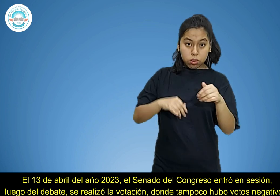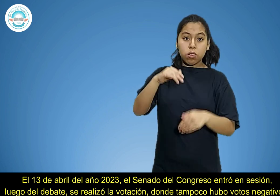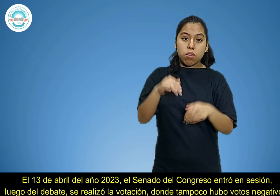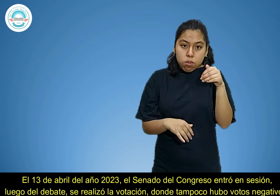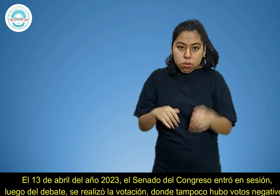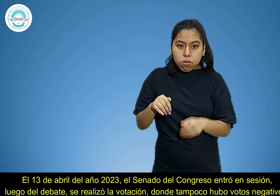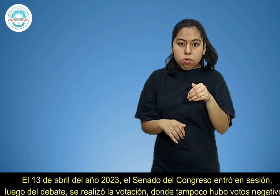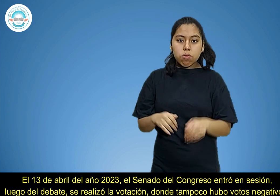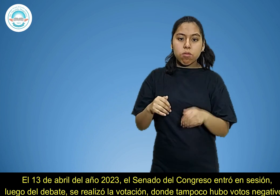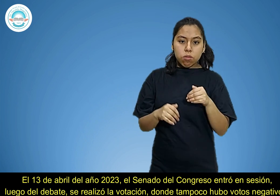votación,